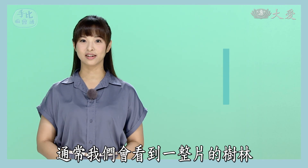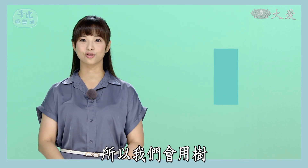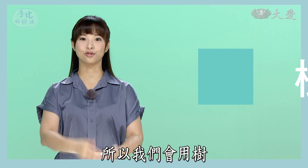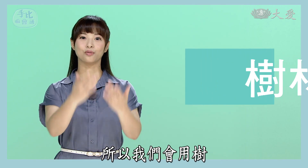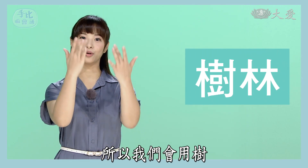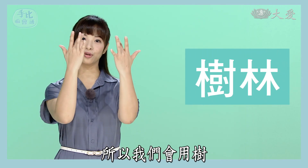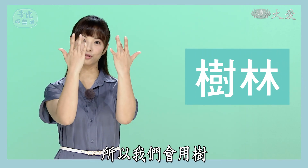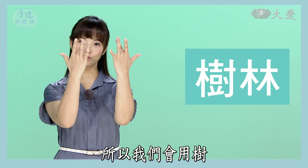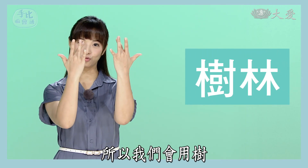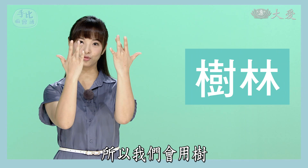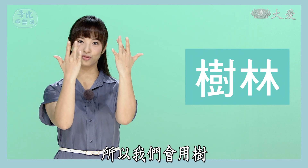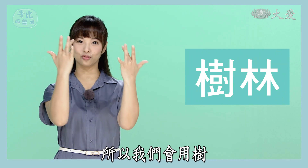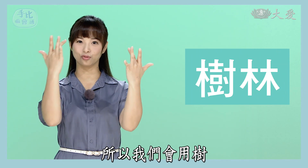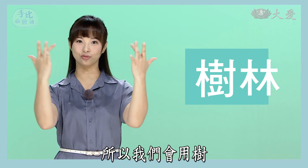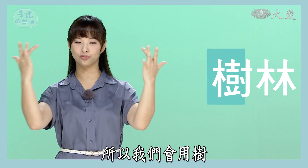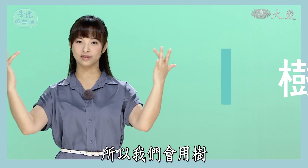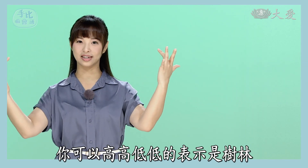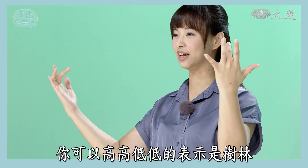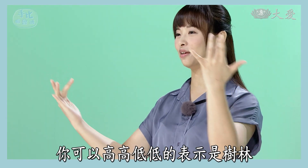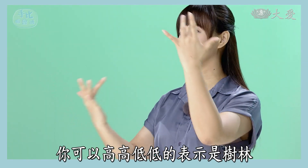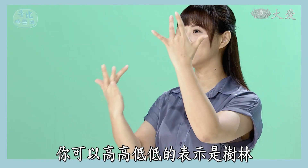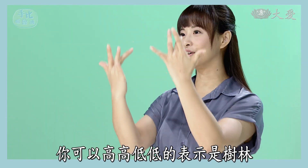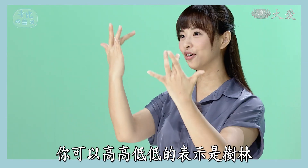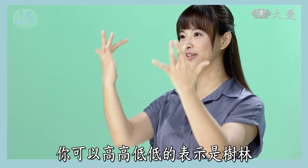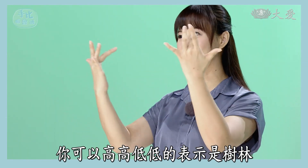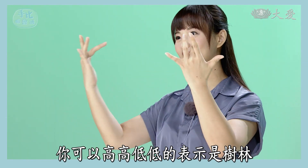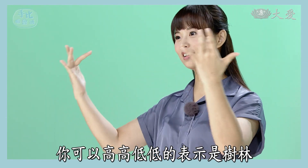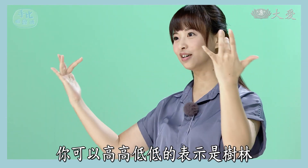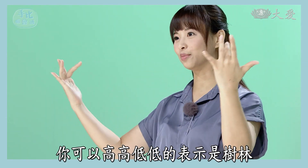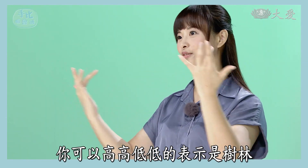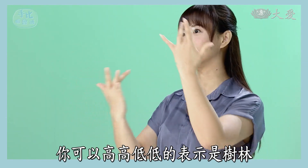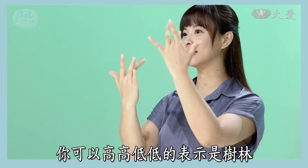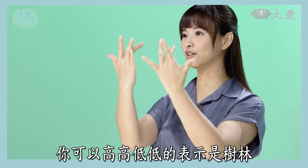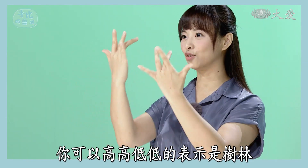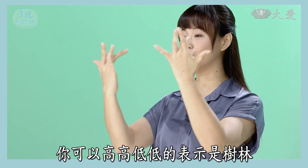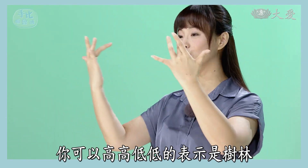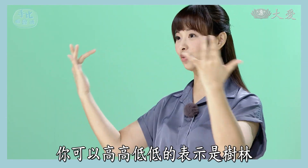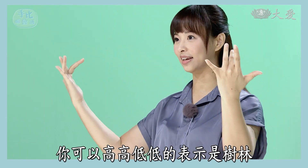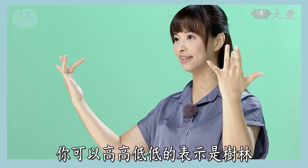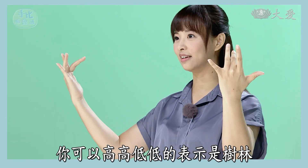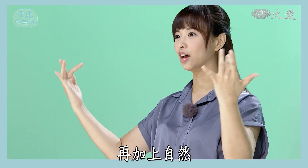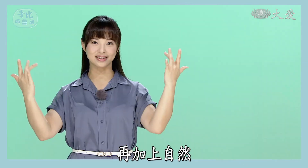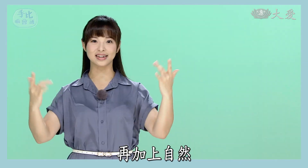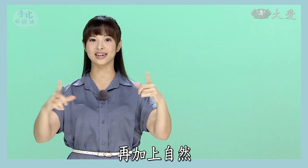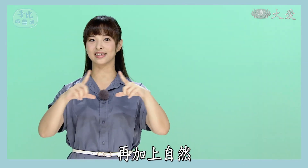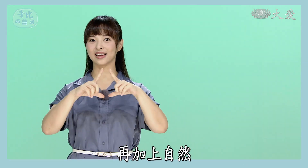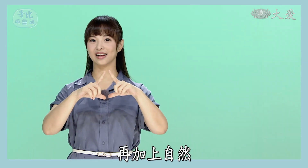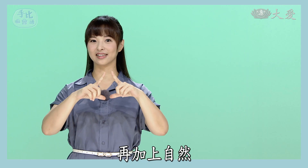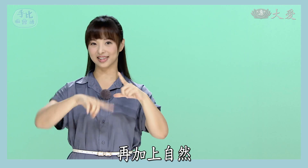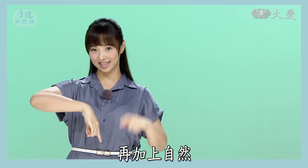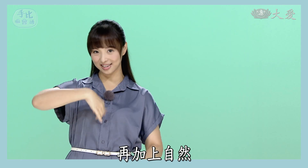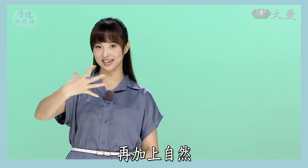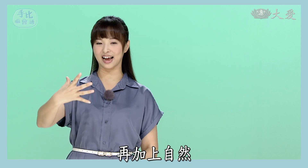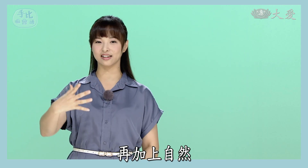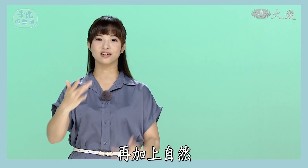所以我们会用树，你可以高高低低的表示这个是树林，再加上自然就